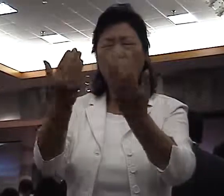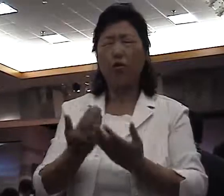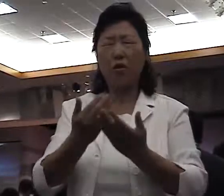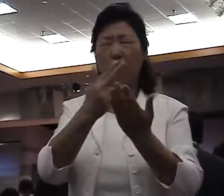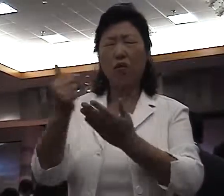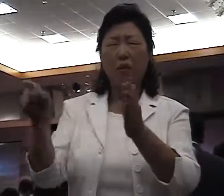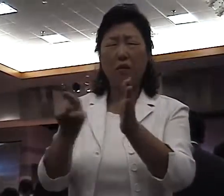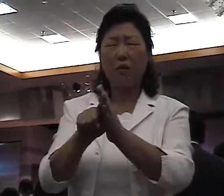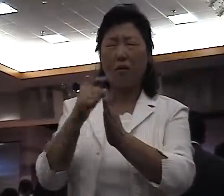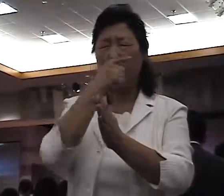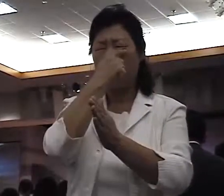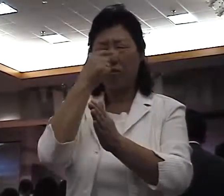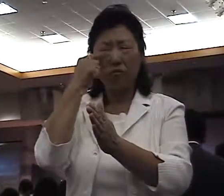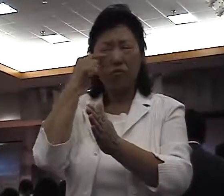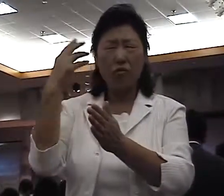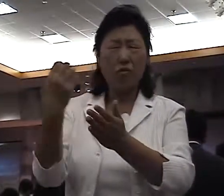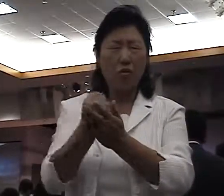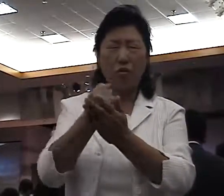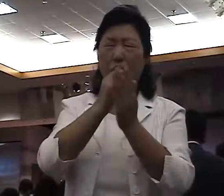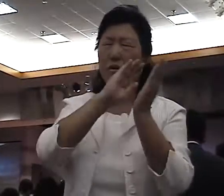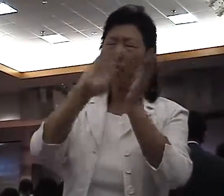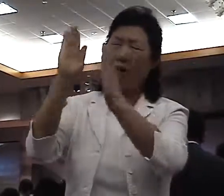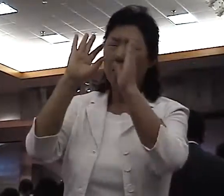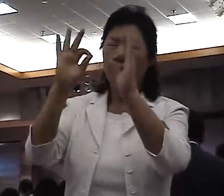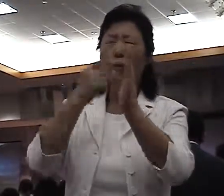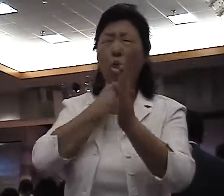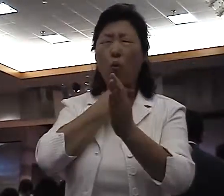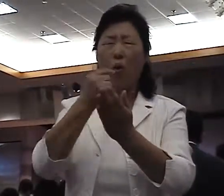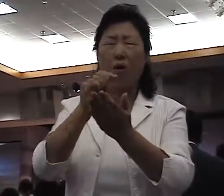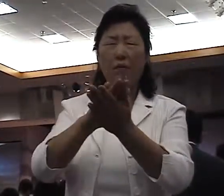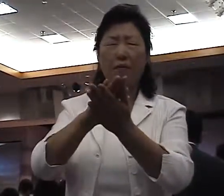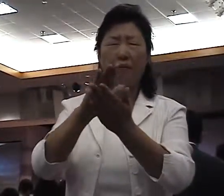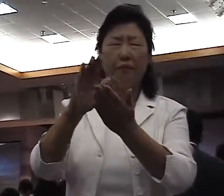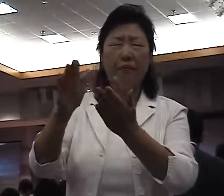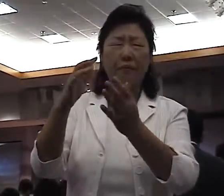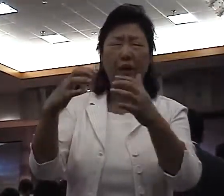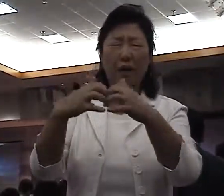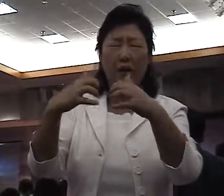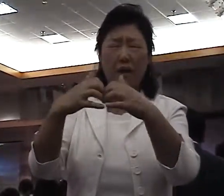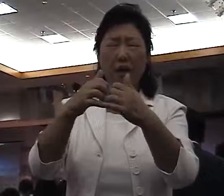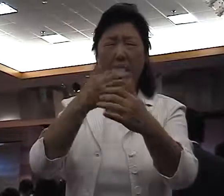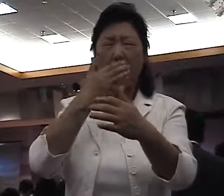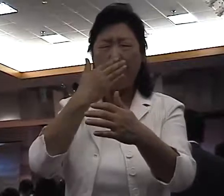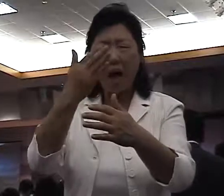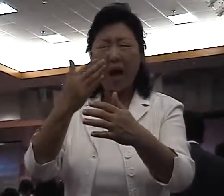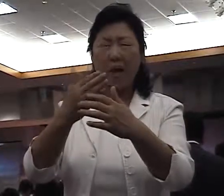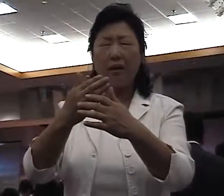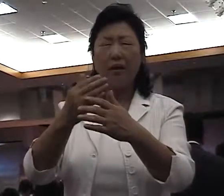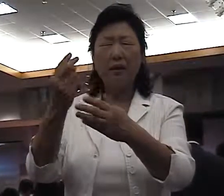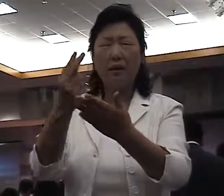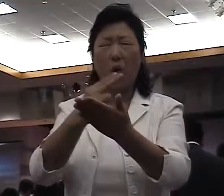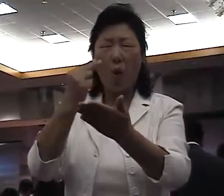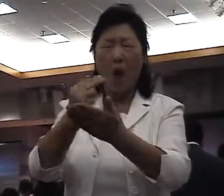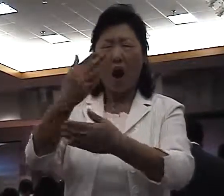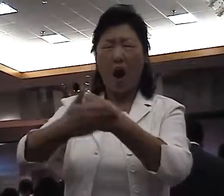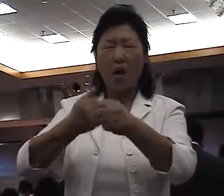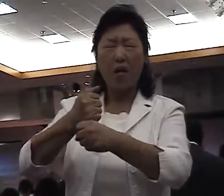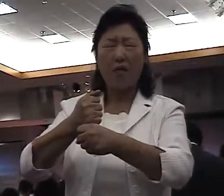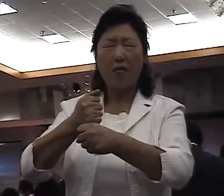믿음의 눈으로 바라보기를 원합니다. 전쟁에 능하신 여호와 하나님을 의지할 때에 하나님의 약속은